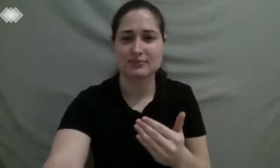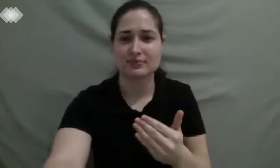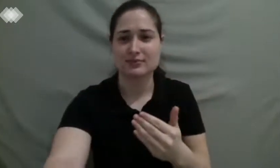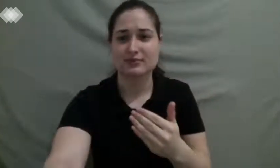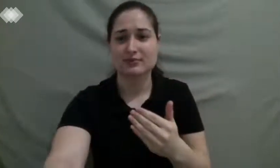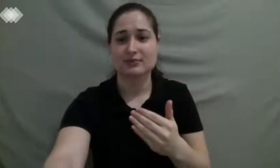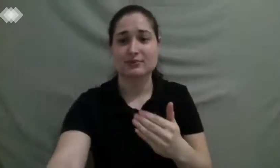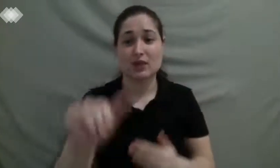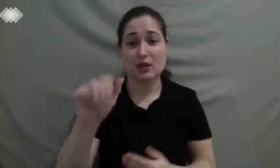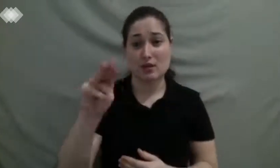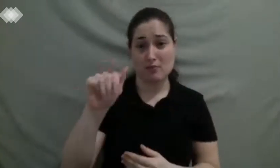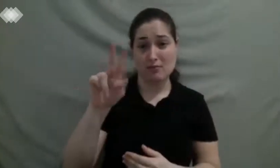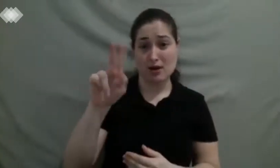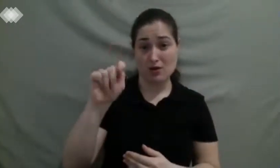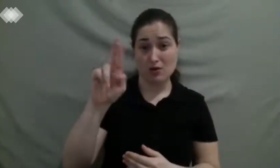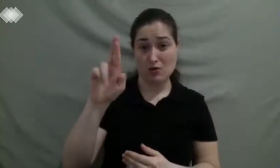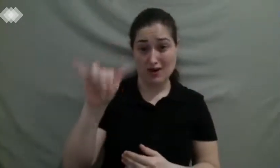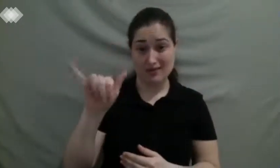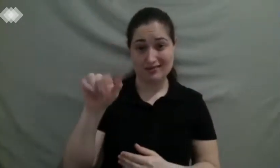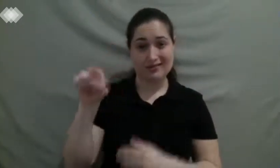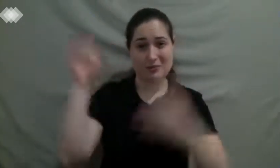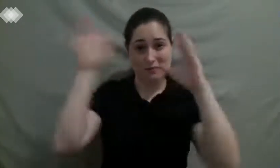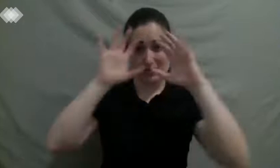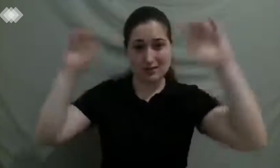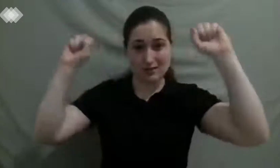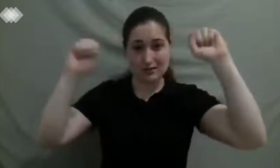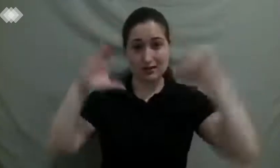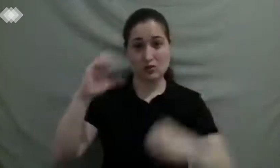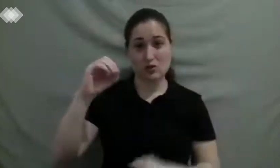a Mauri, nuestro nuevo presidente de